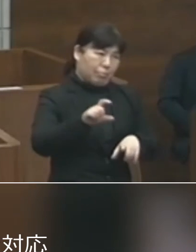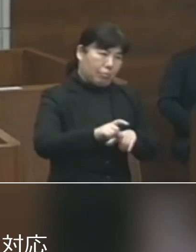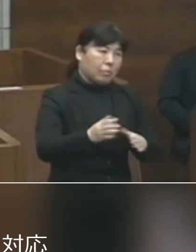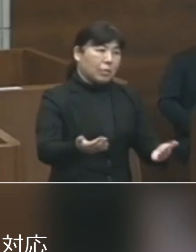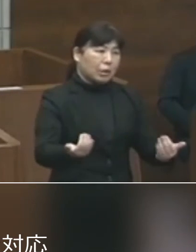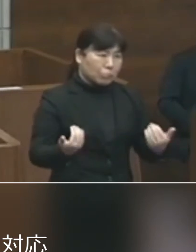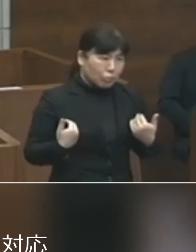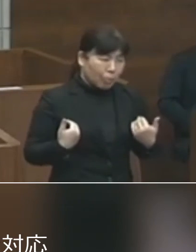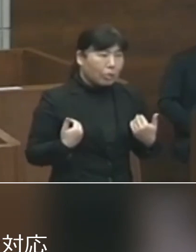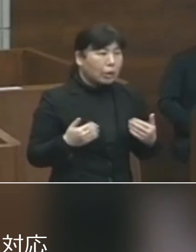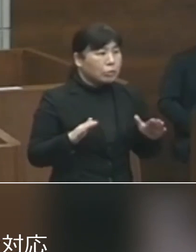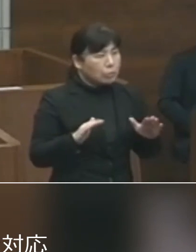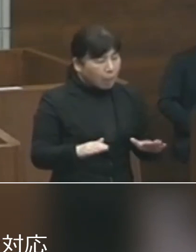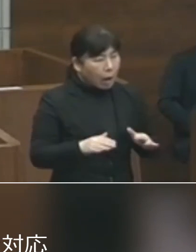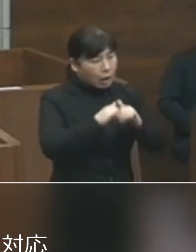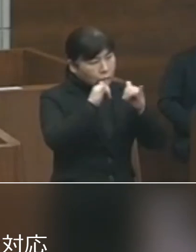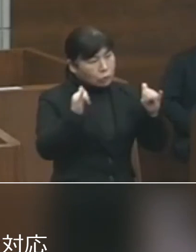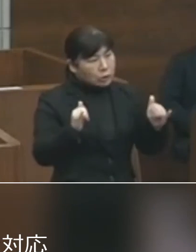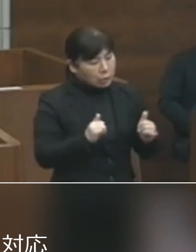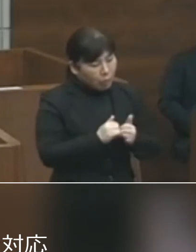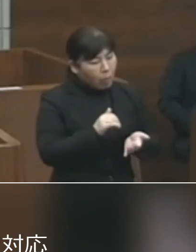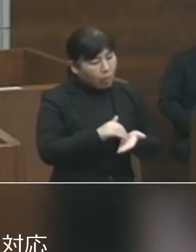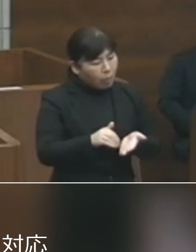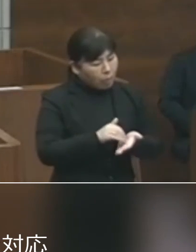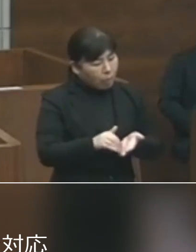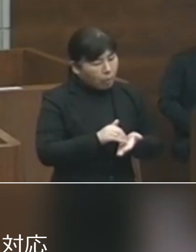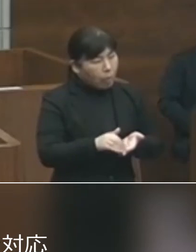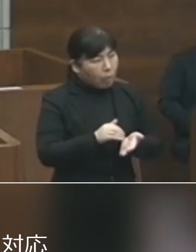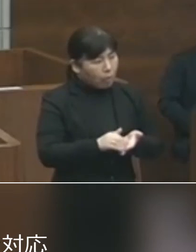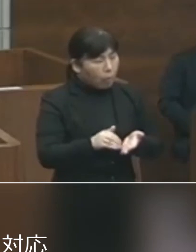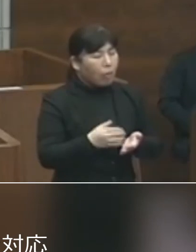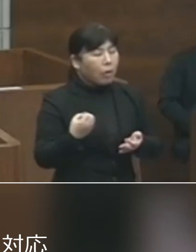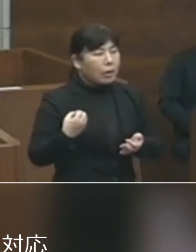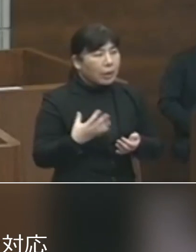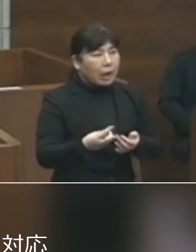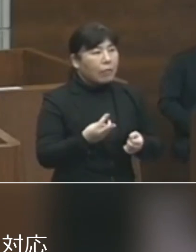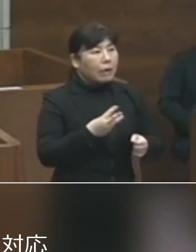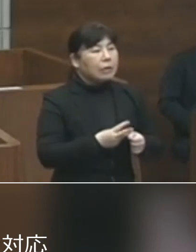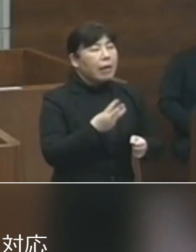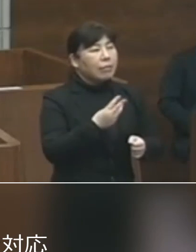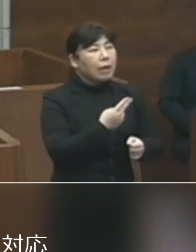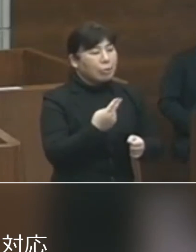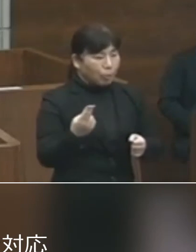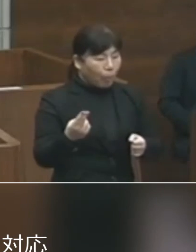の推計人口をベースとした令和3年度からの地方交付税が